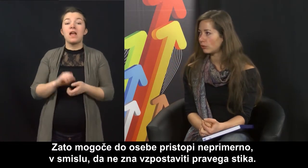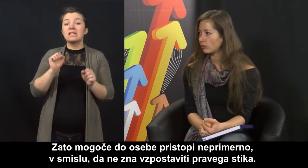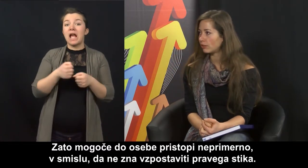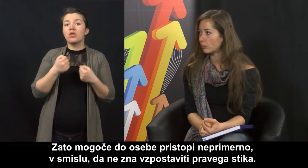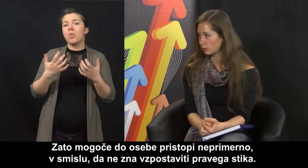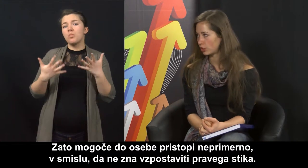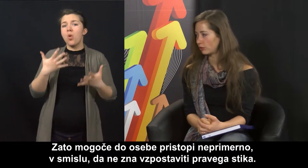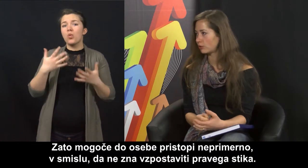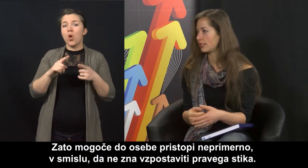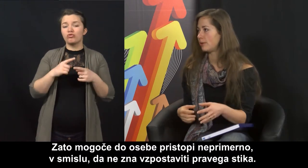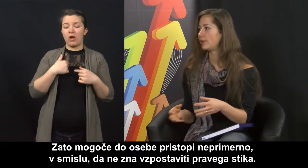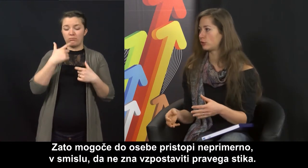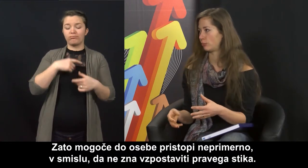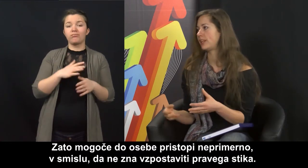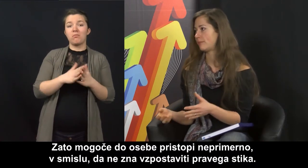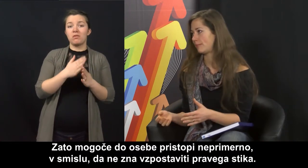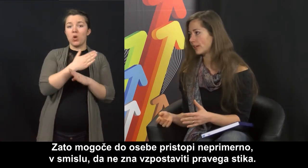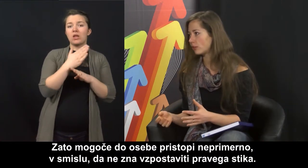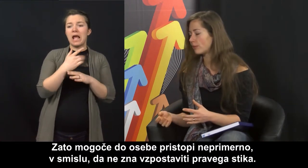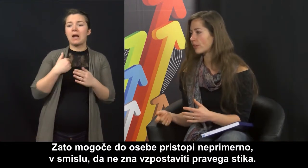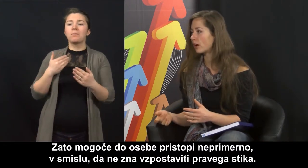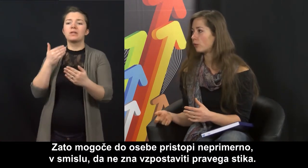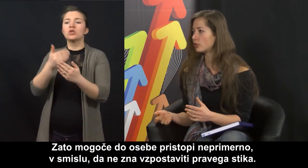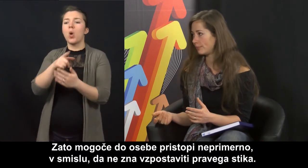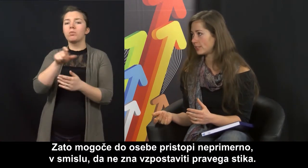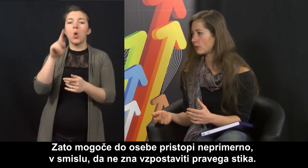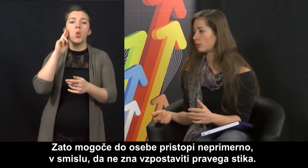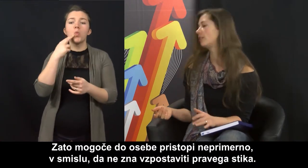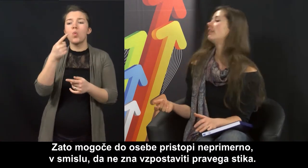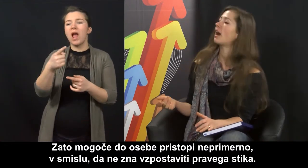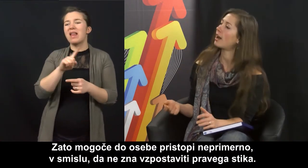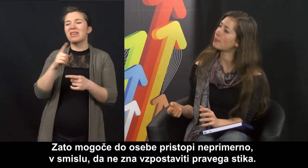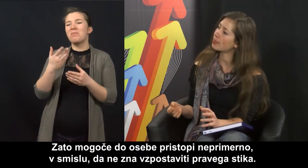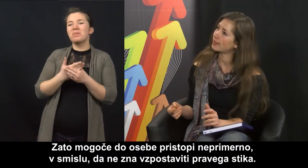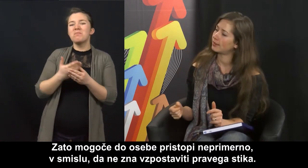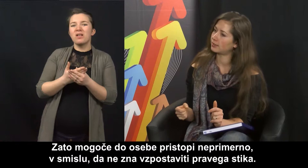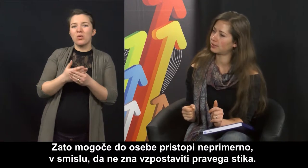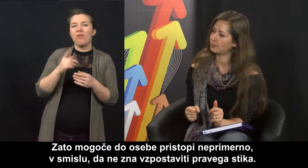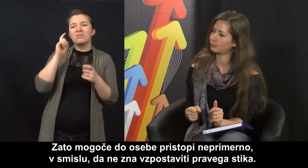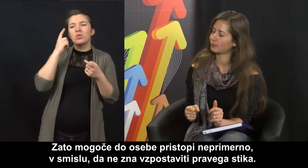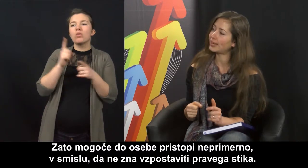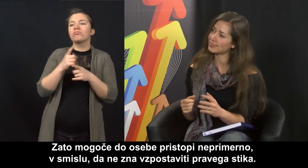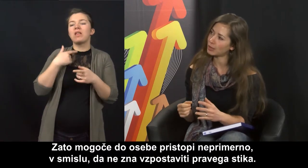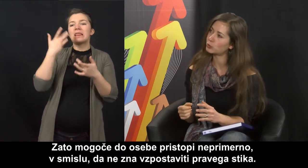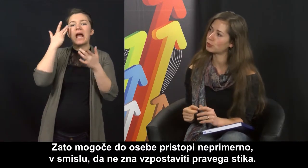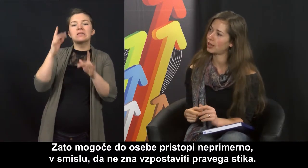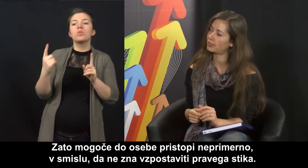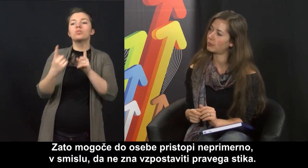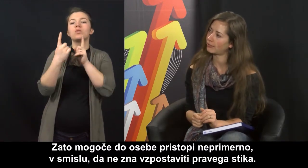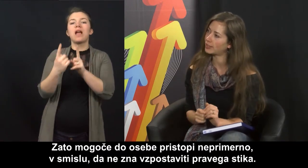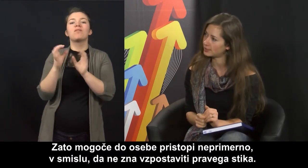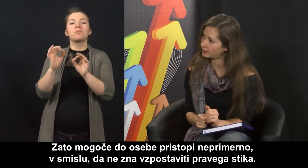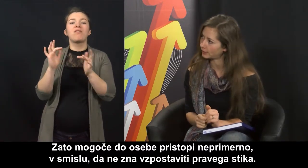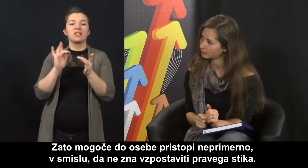zato mogoče do osebe pristopi neprimerno v smislu, da ne zna